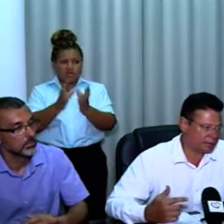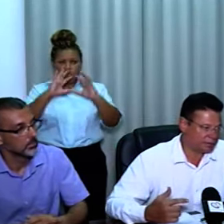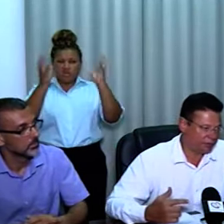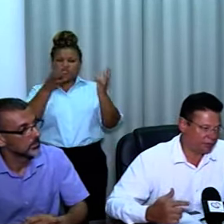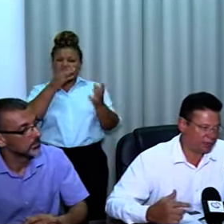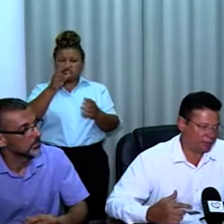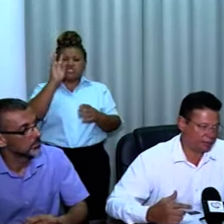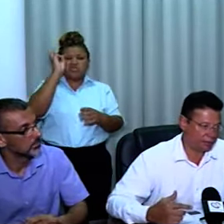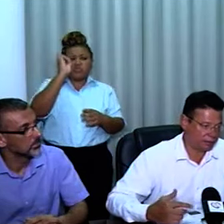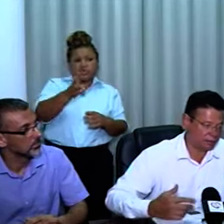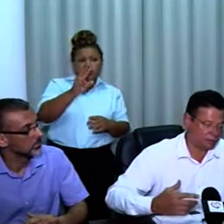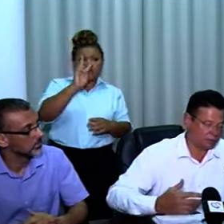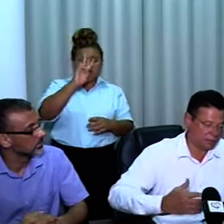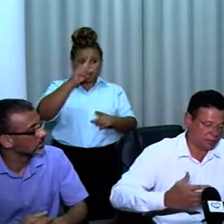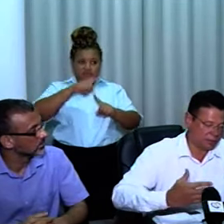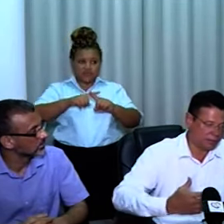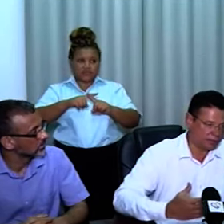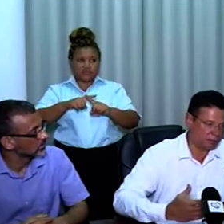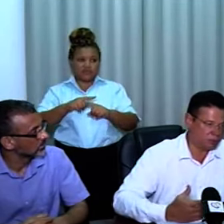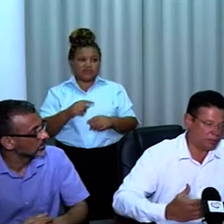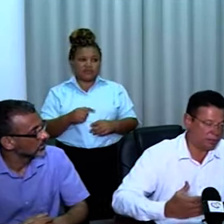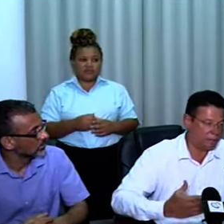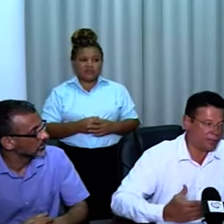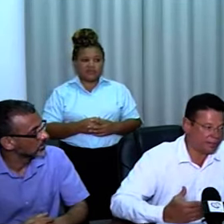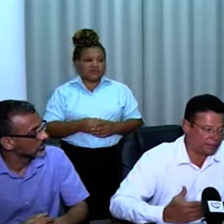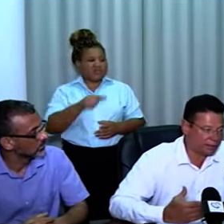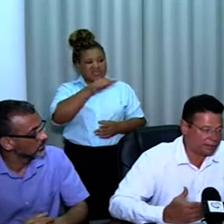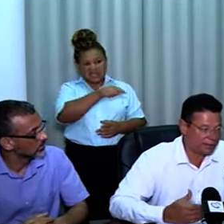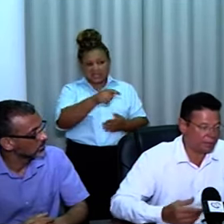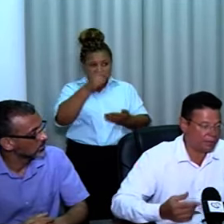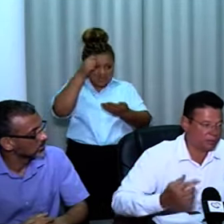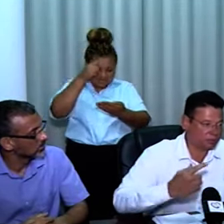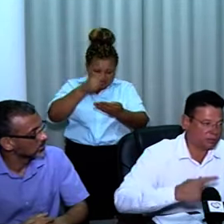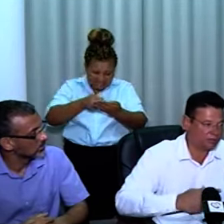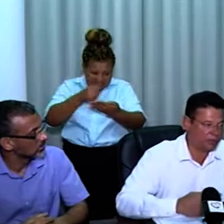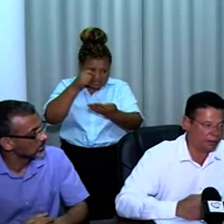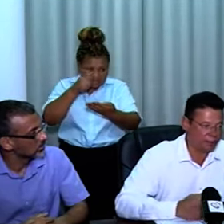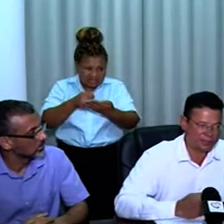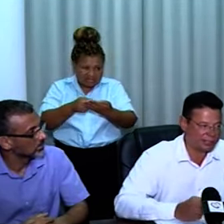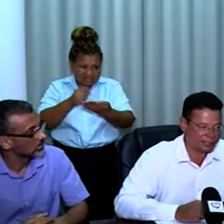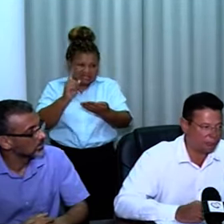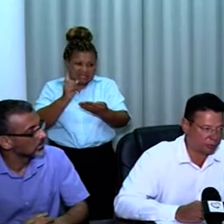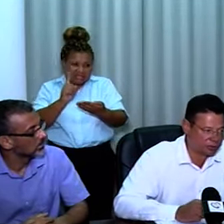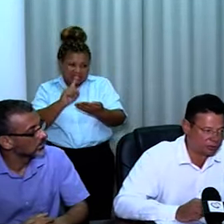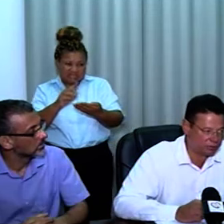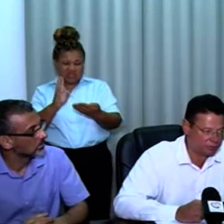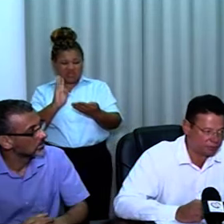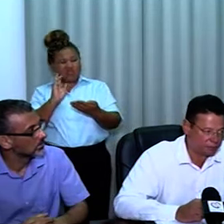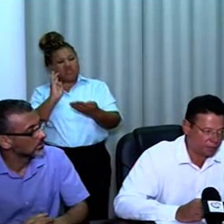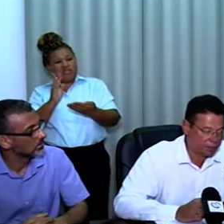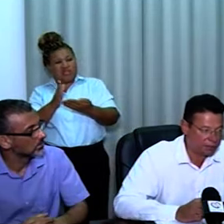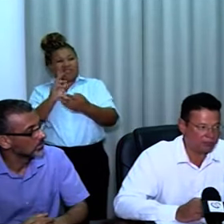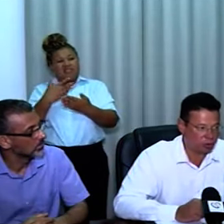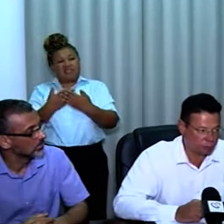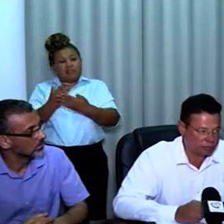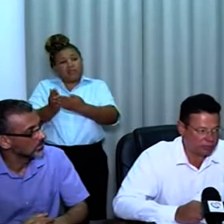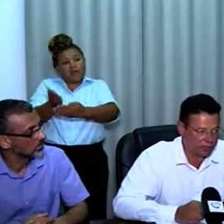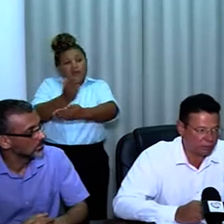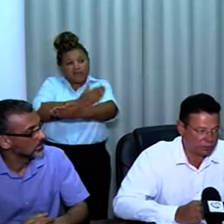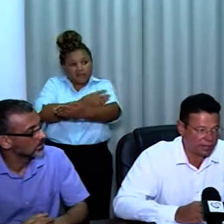article scientifique, il y a dit pour dire peut-être sa première thèse qui fait partie nécessairement positive. Il y a une